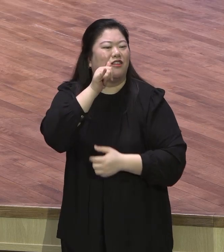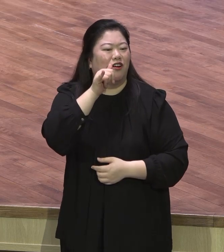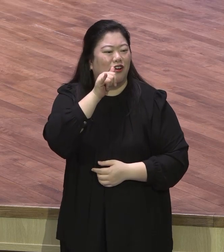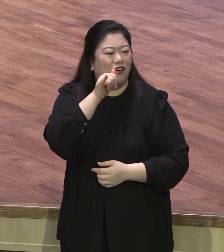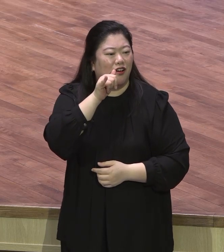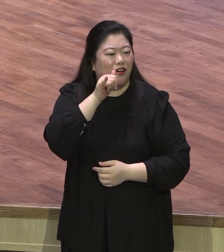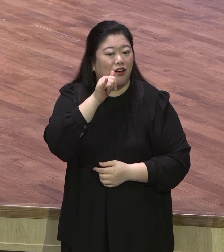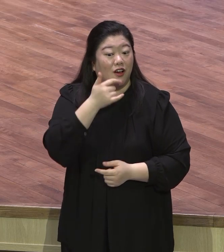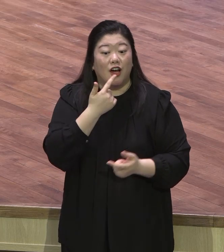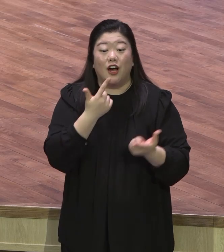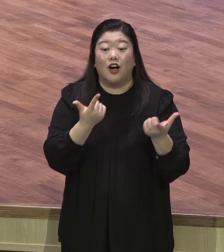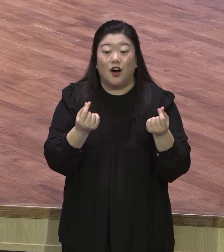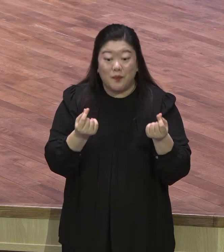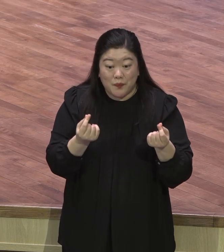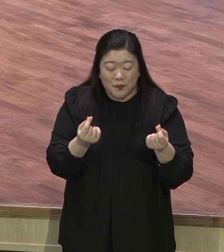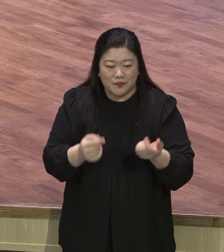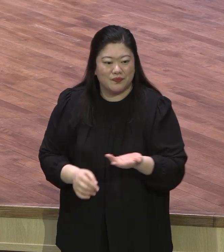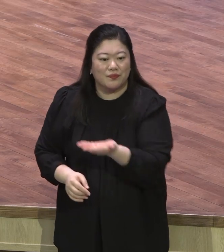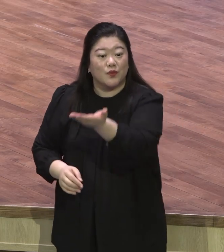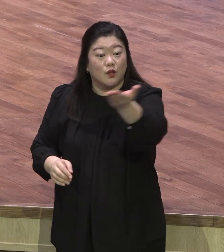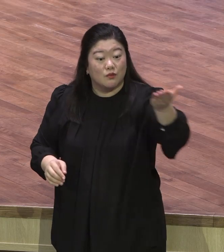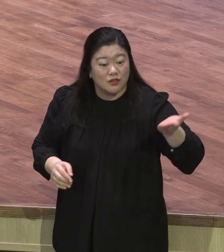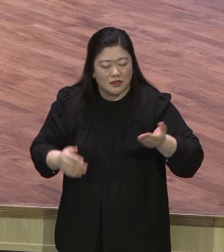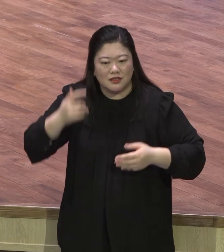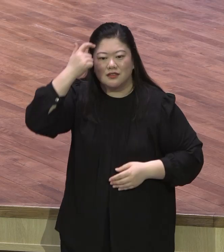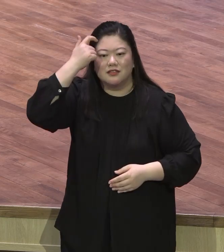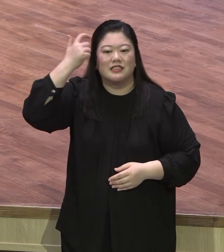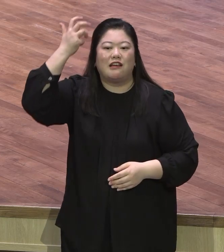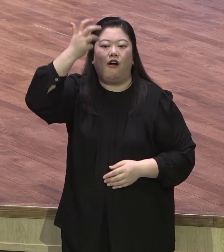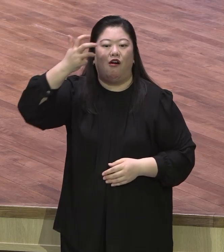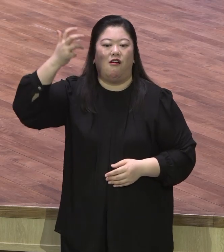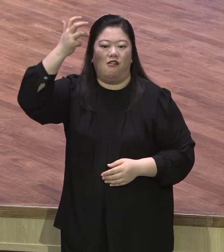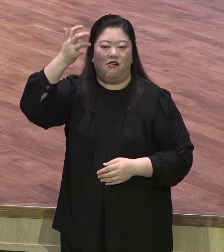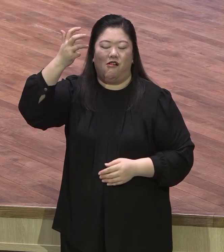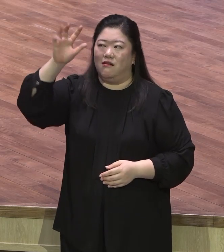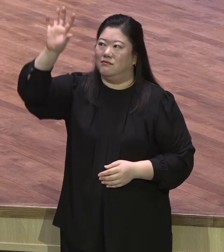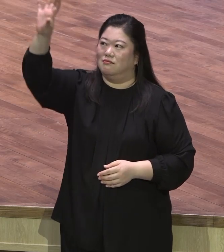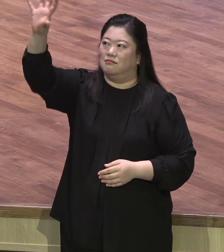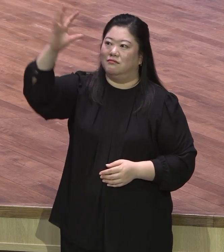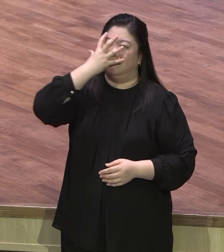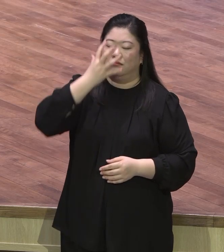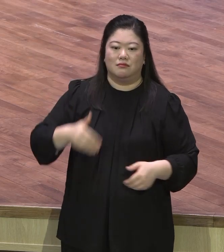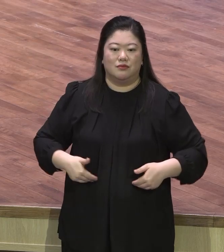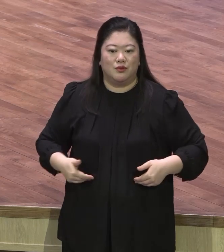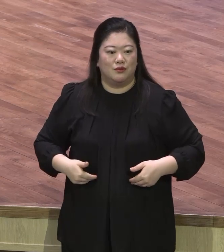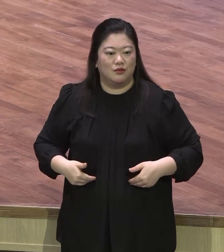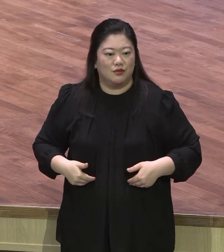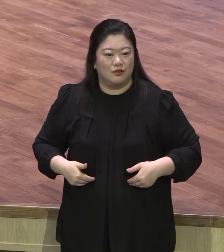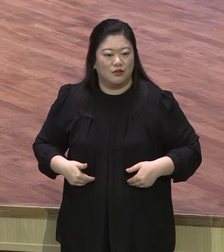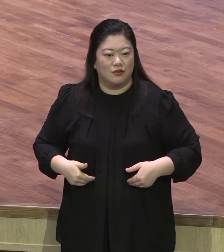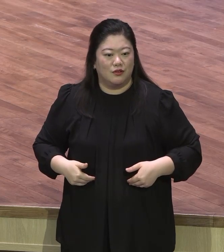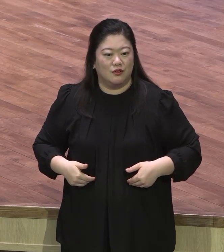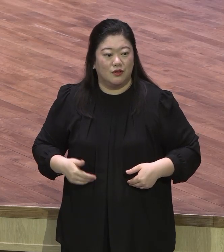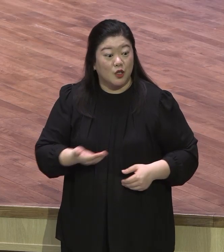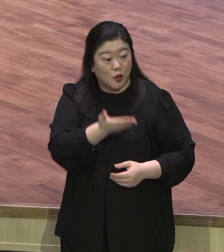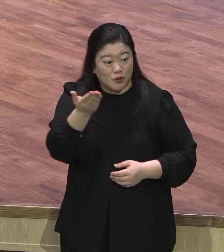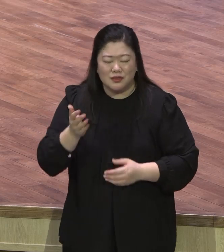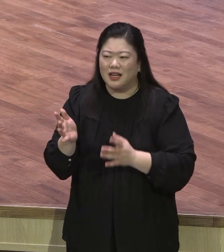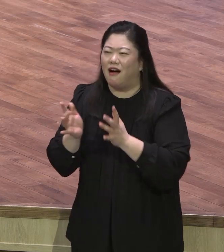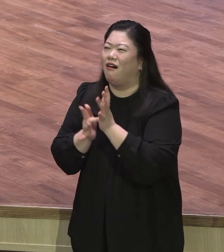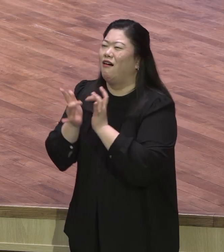삶의 영적 싱크로닉 현상이 경향이 있어야 된다 이게 무슨 말이냐 여러분이 정말로 예수님을 좋아하고